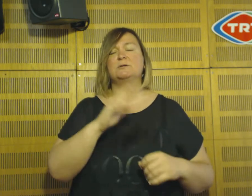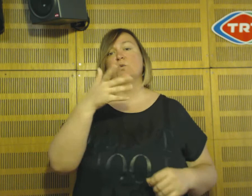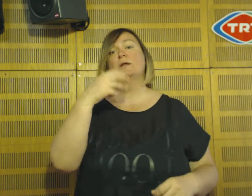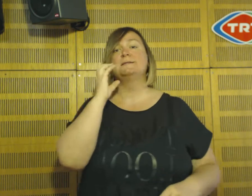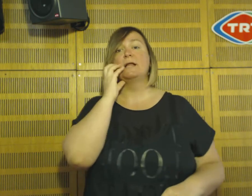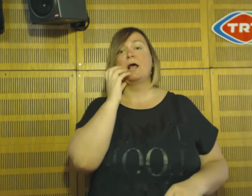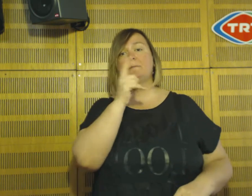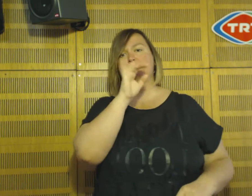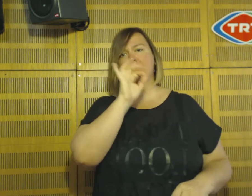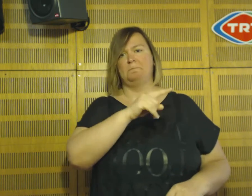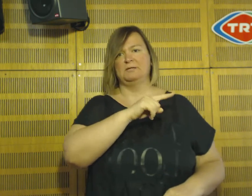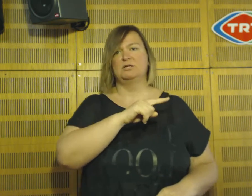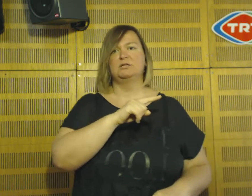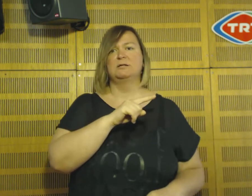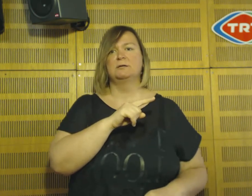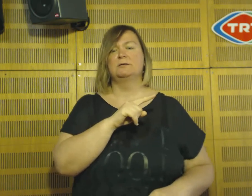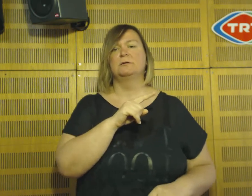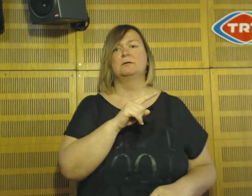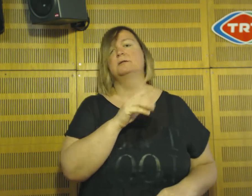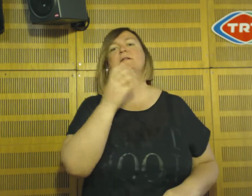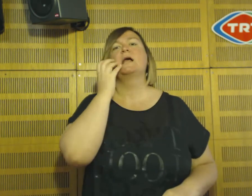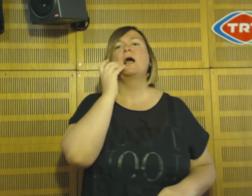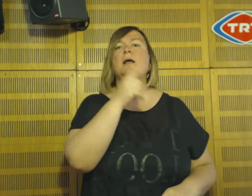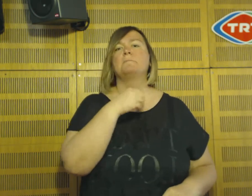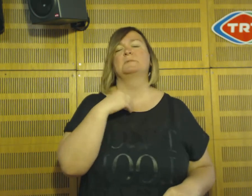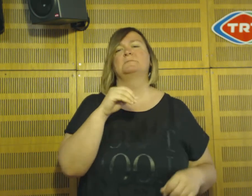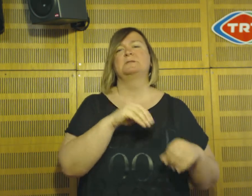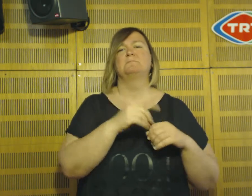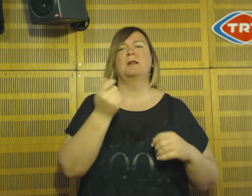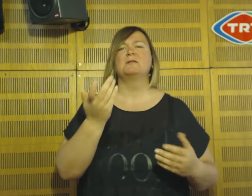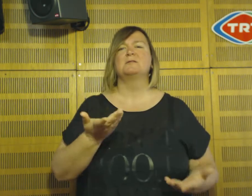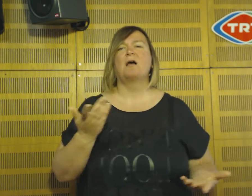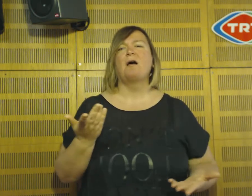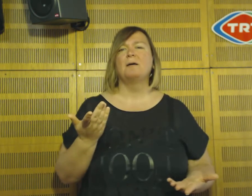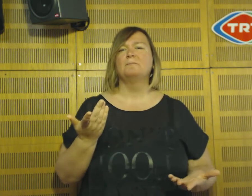için başlattık. Evet. Sakarya bizim için biraz daha zor bir